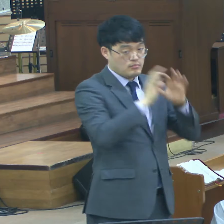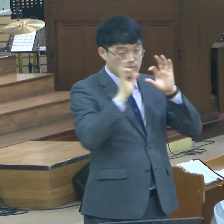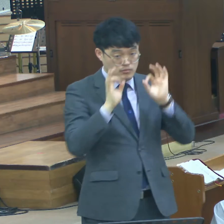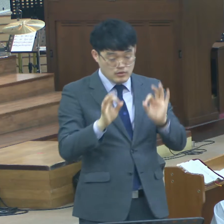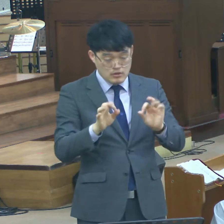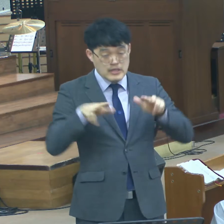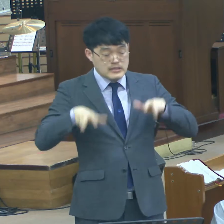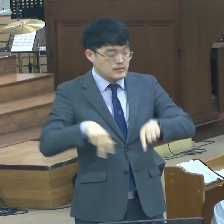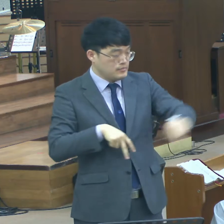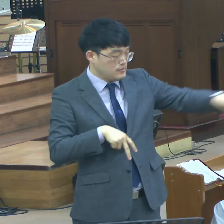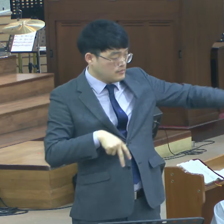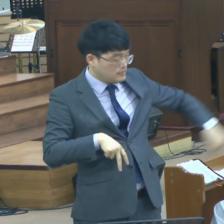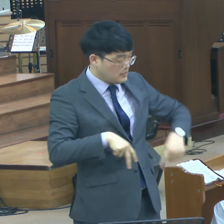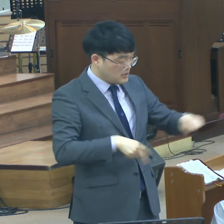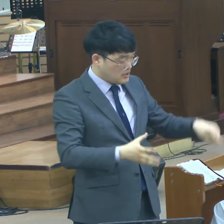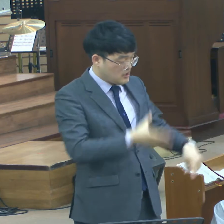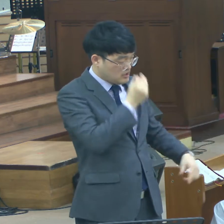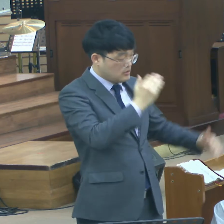성전은 다 없어졌어요.